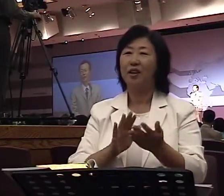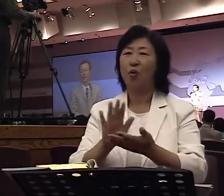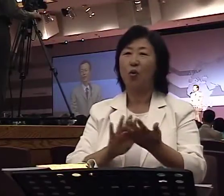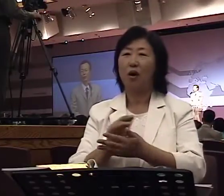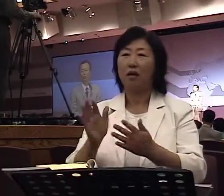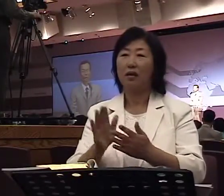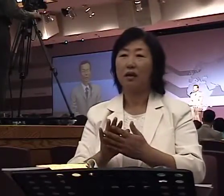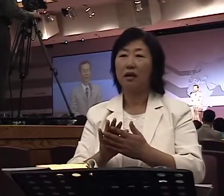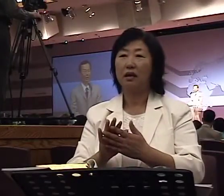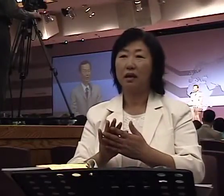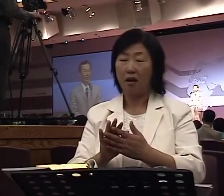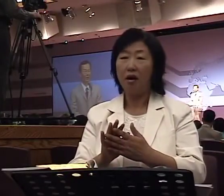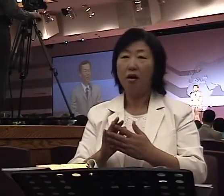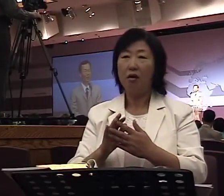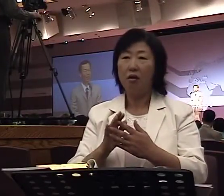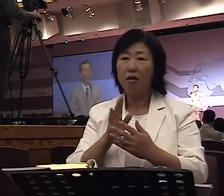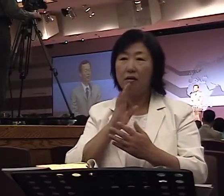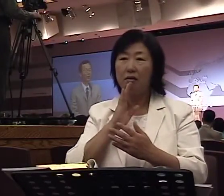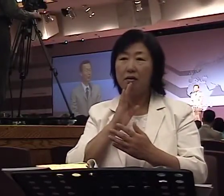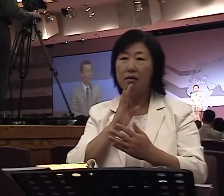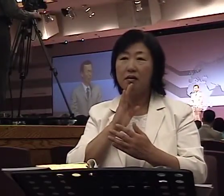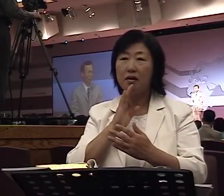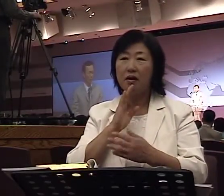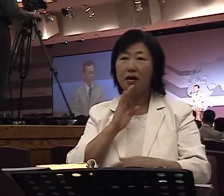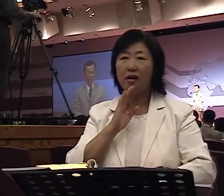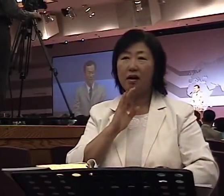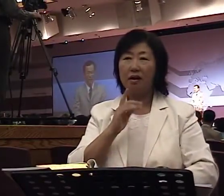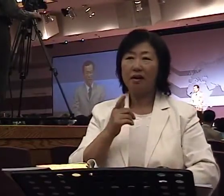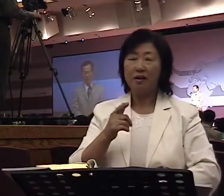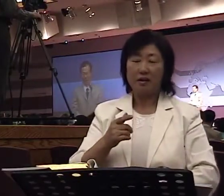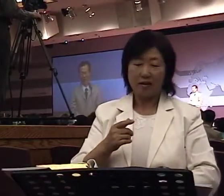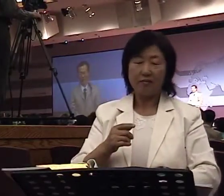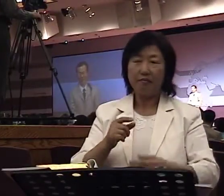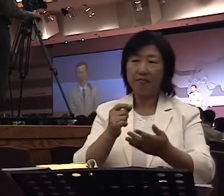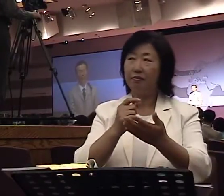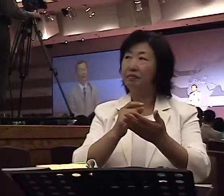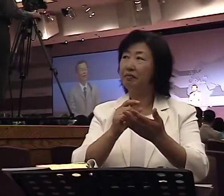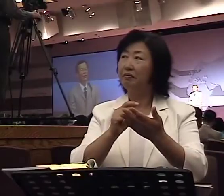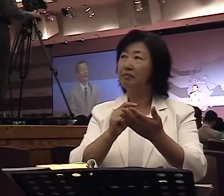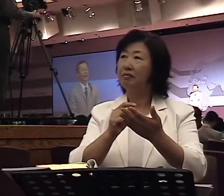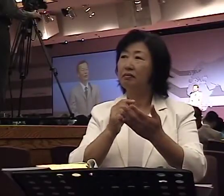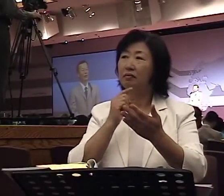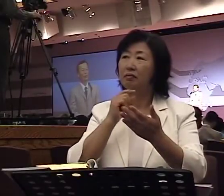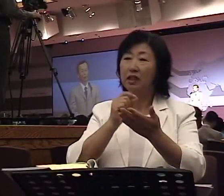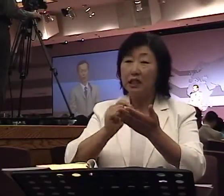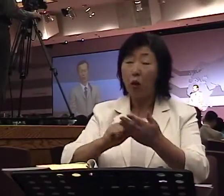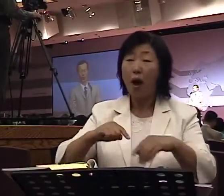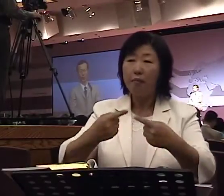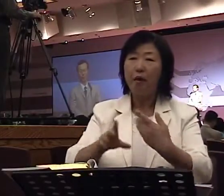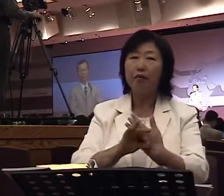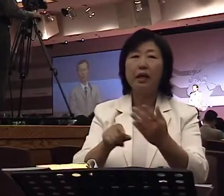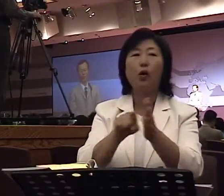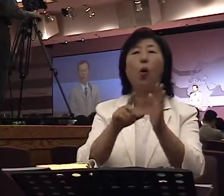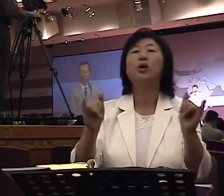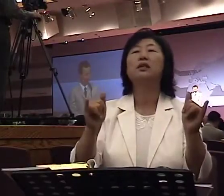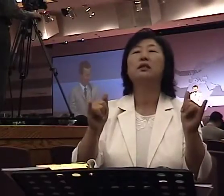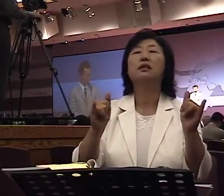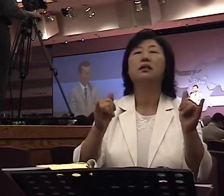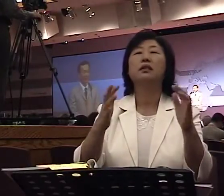되죠. 위하여 기도하는 날이고 특별히 세계 평화를 위해서 기도하는 날입니다. 우리 교회에서도